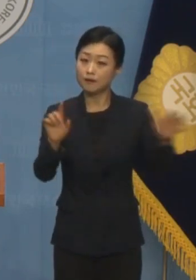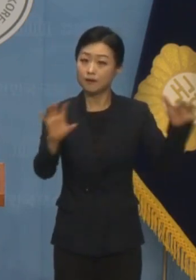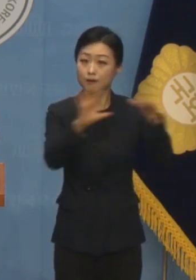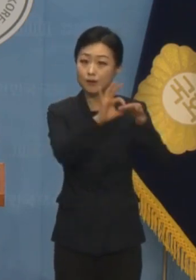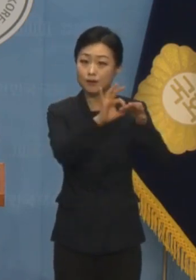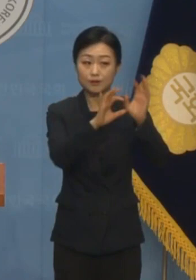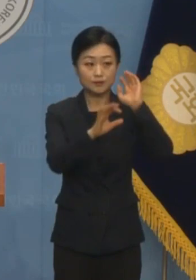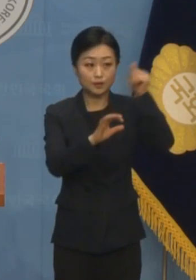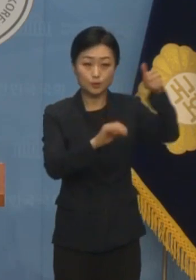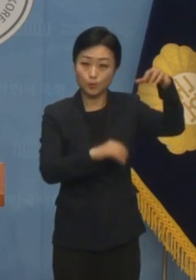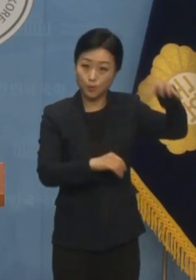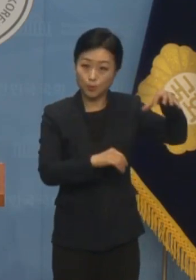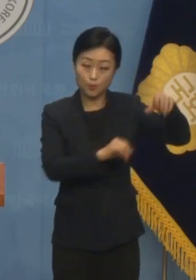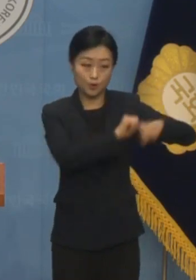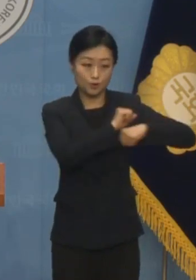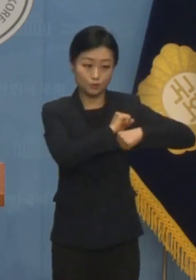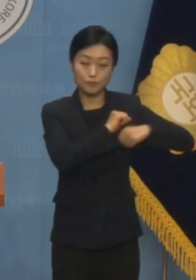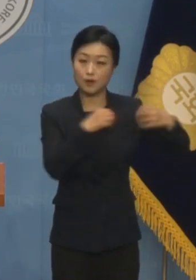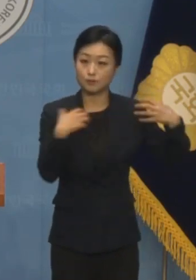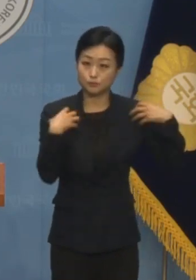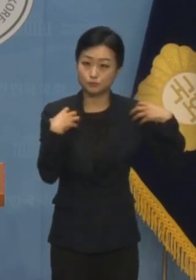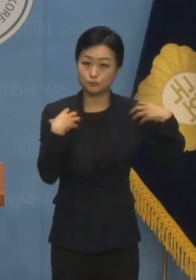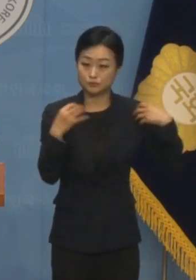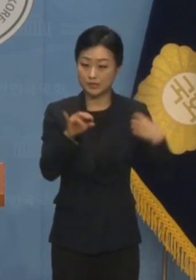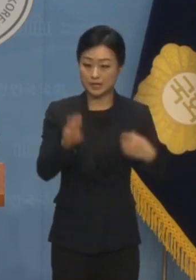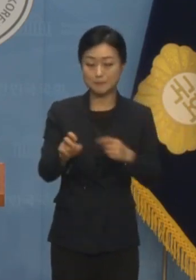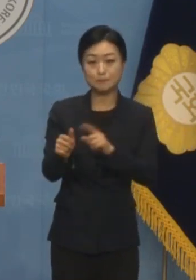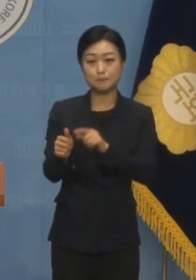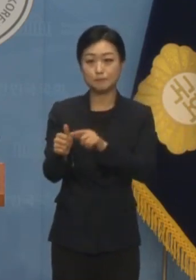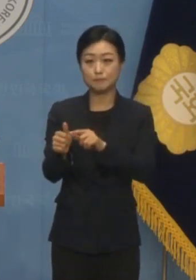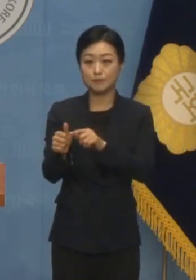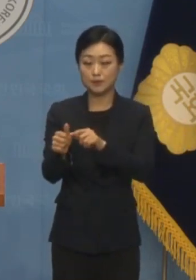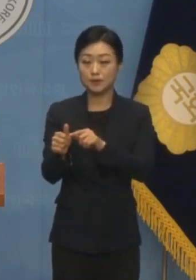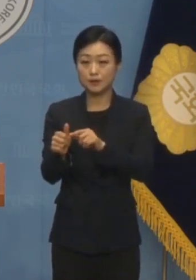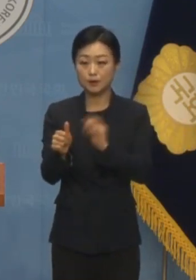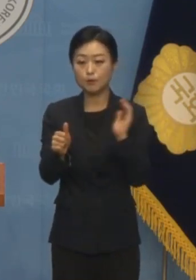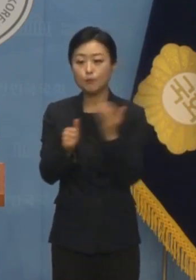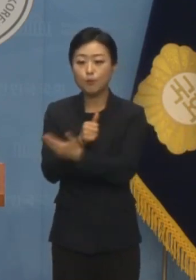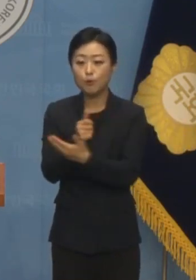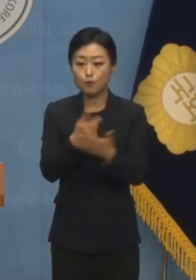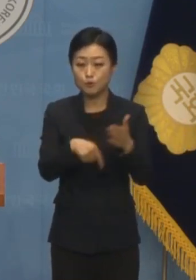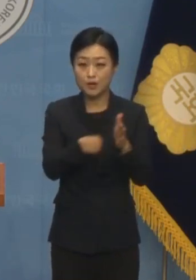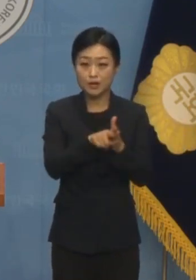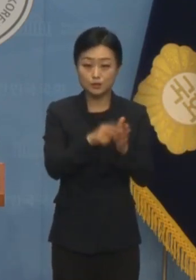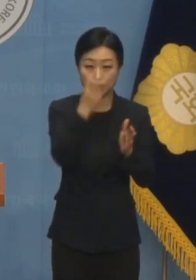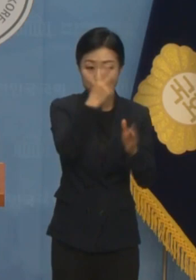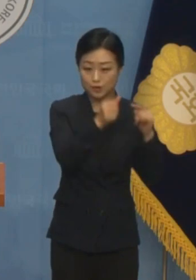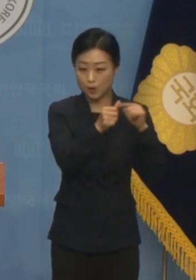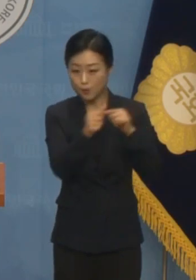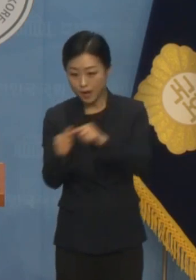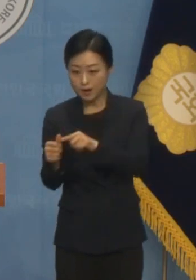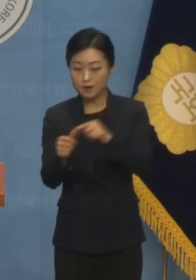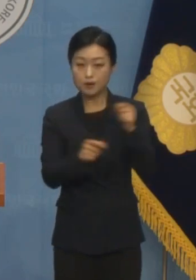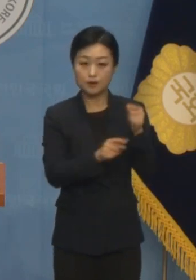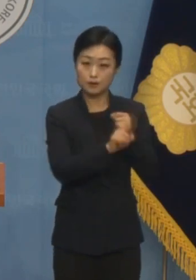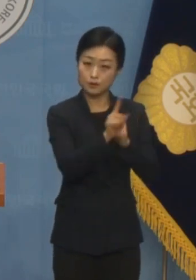국방부는 왜 임성근 전 사단장을 구명하려 수사 외압에 조직적으로